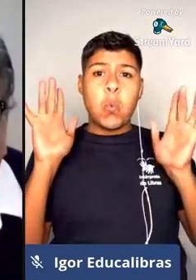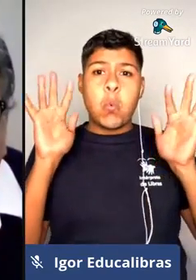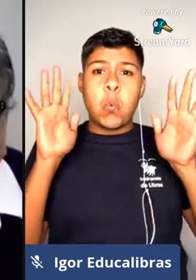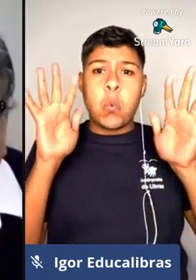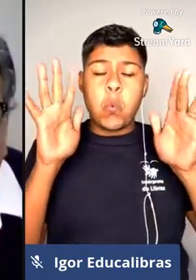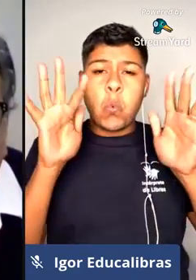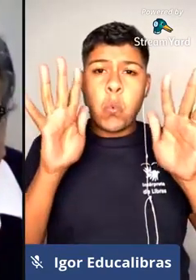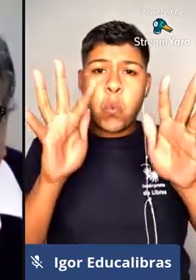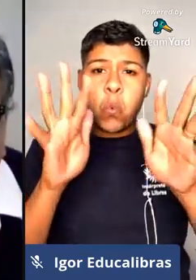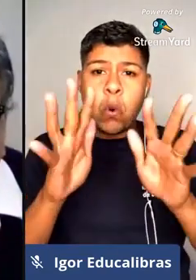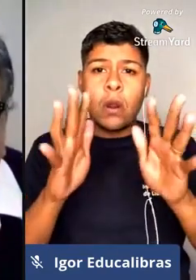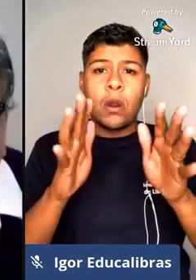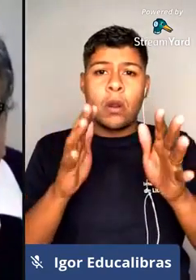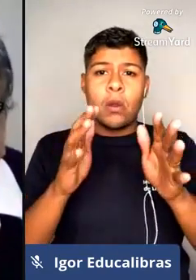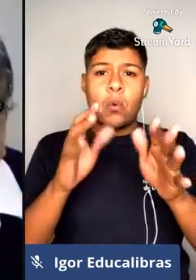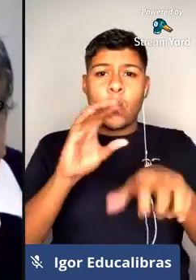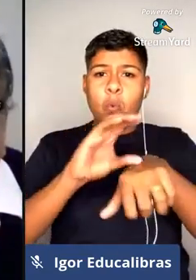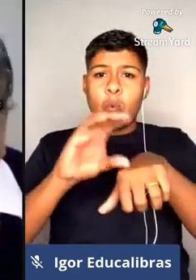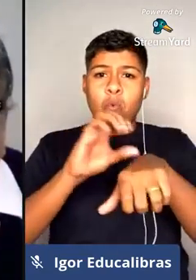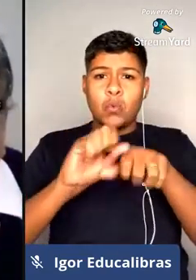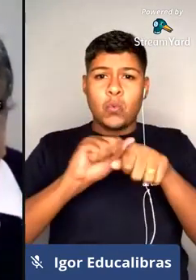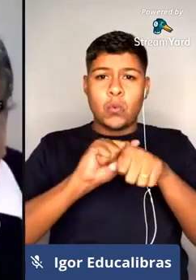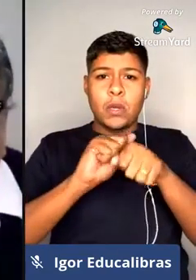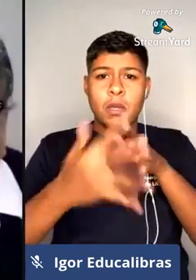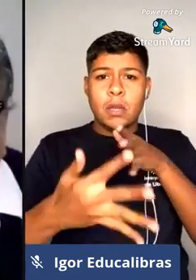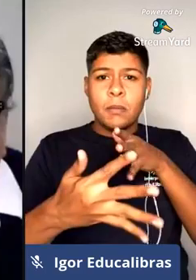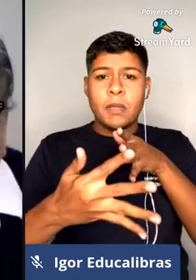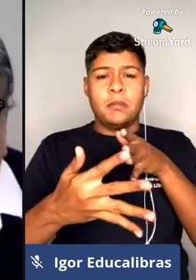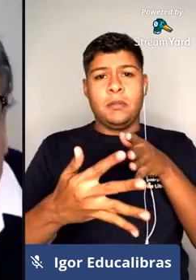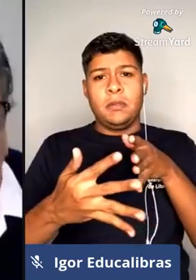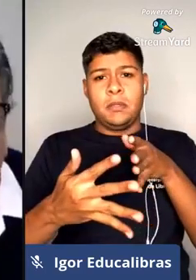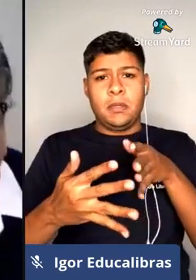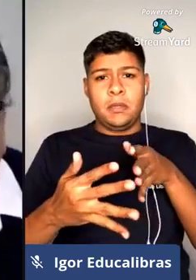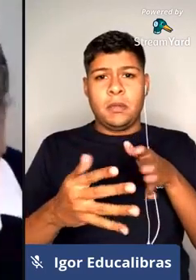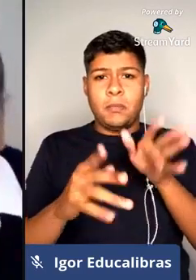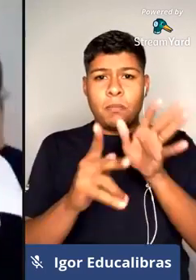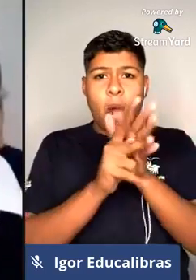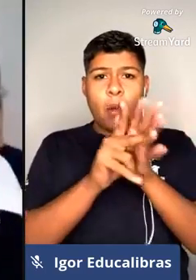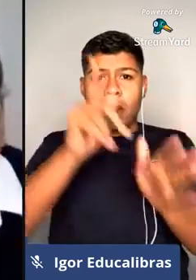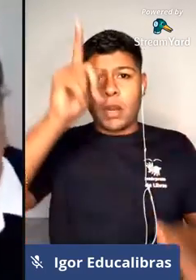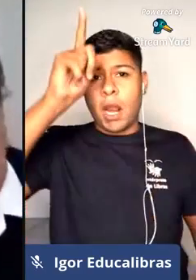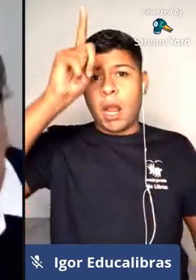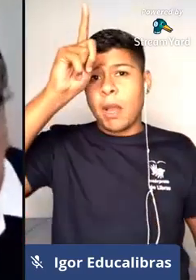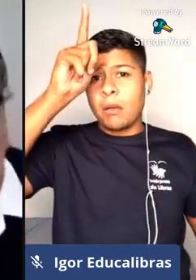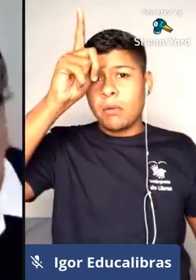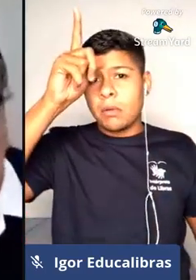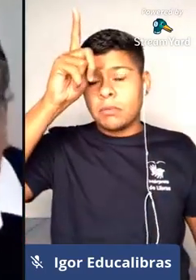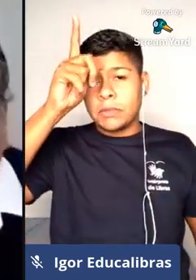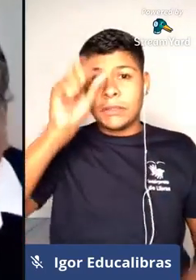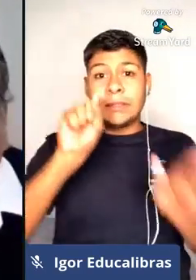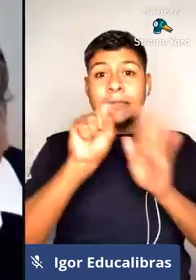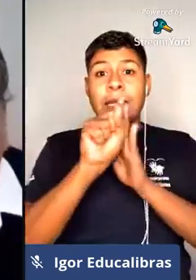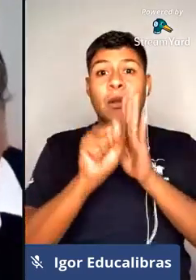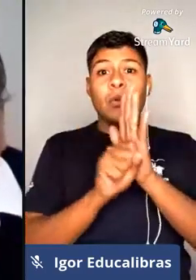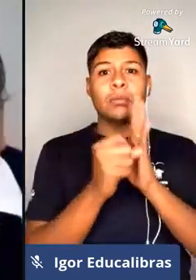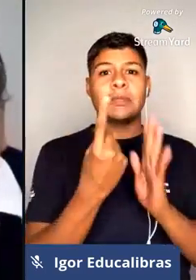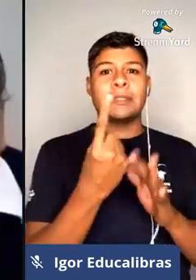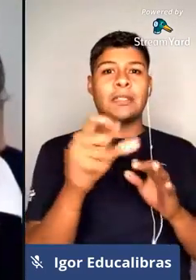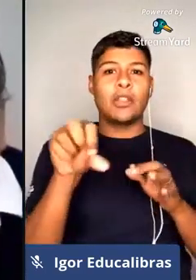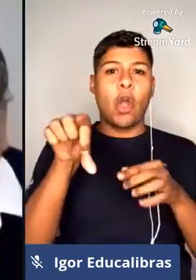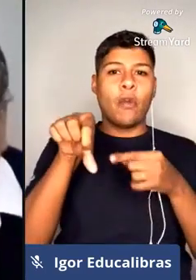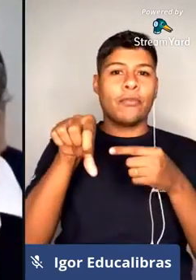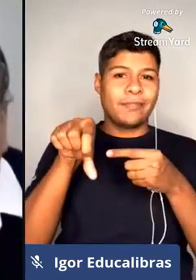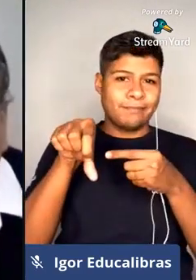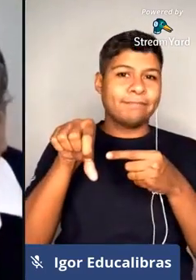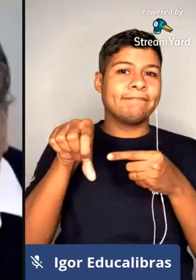de Libra ou da língua de sinais em alemão, né, mas lá no século XIX. Então, o